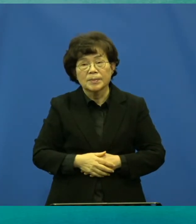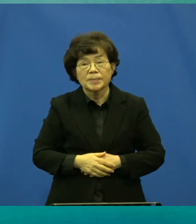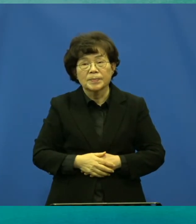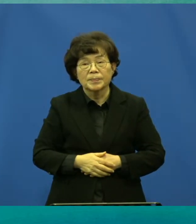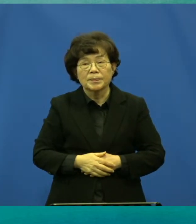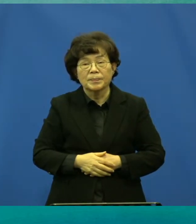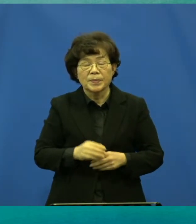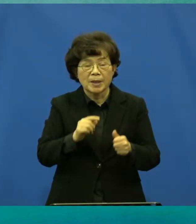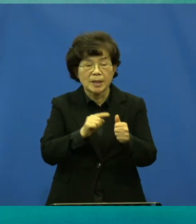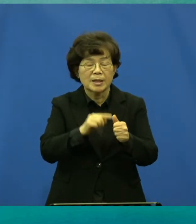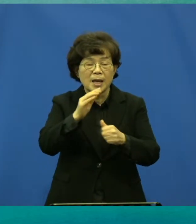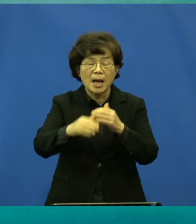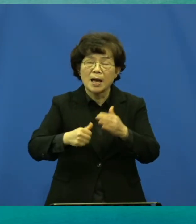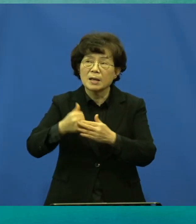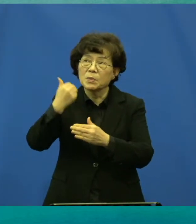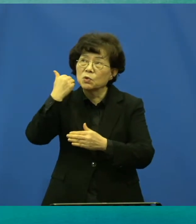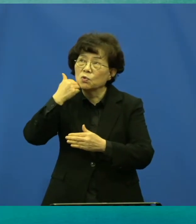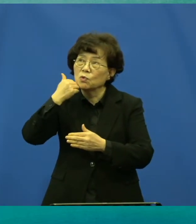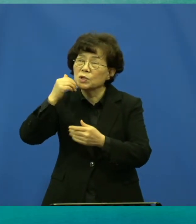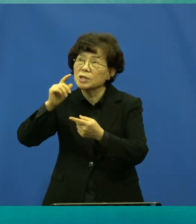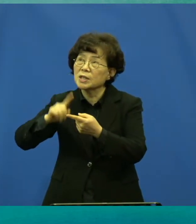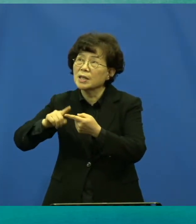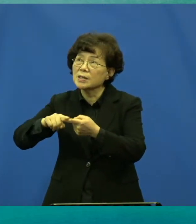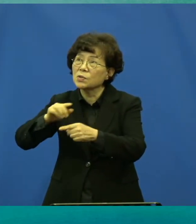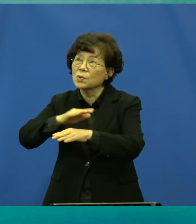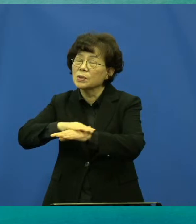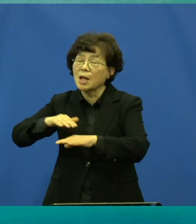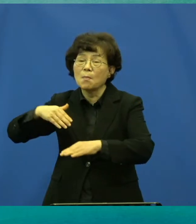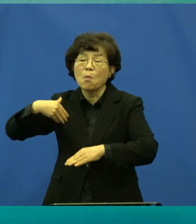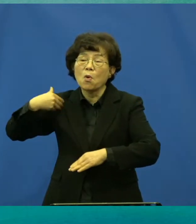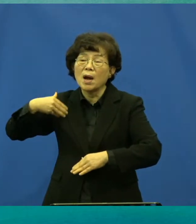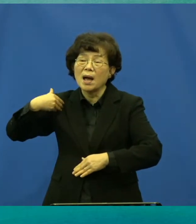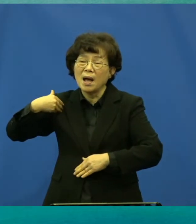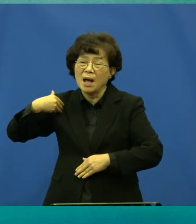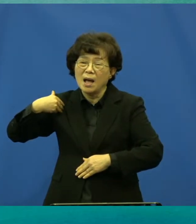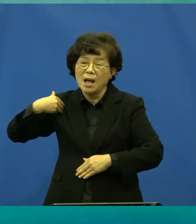그는 하나님이 누구이신지를 잘 모릅니다.